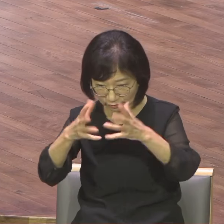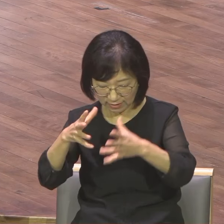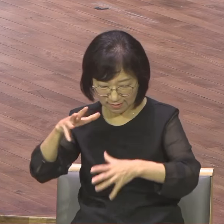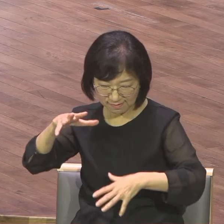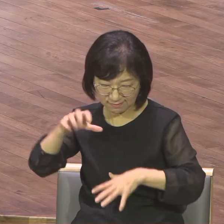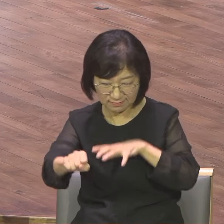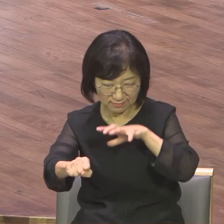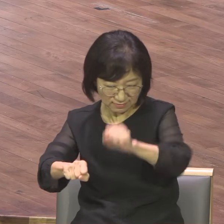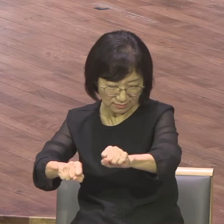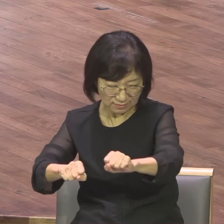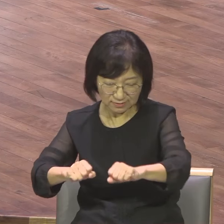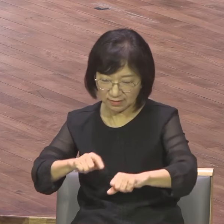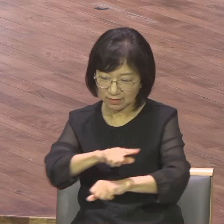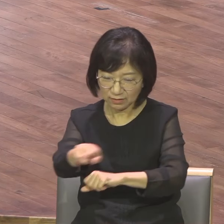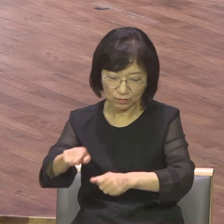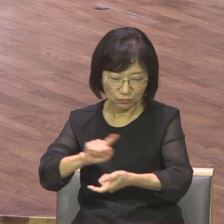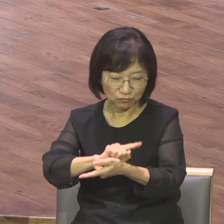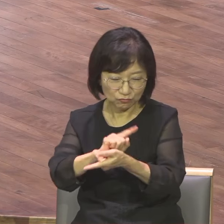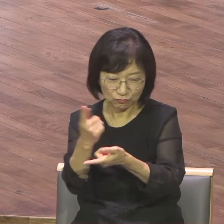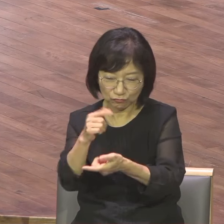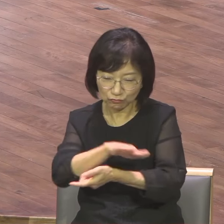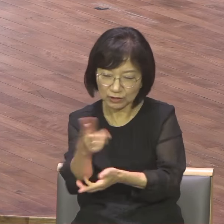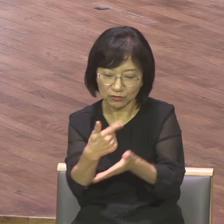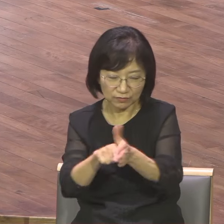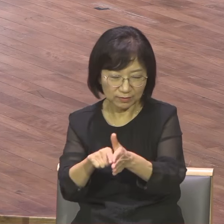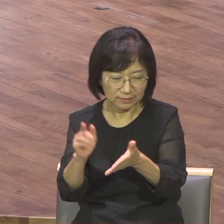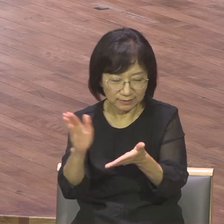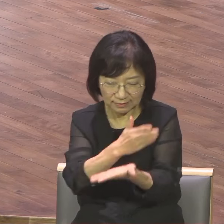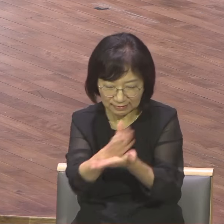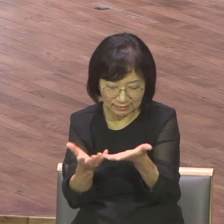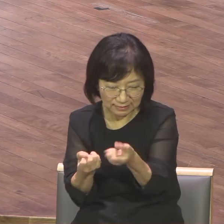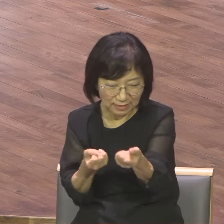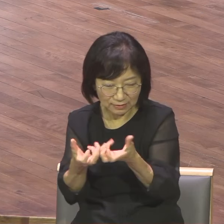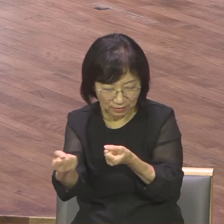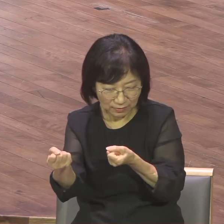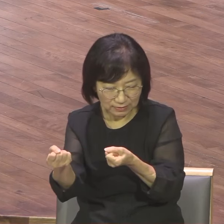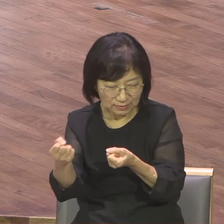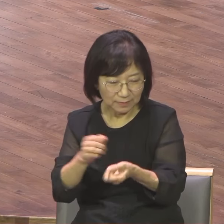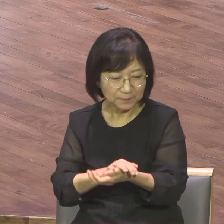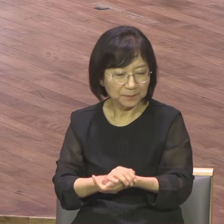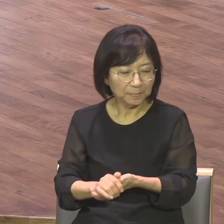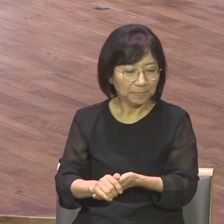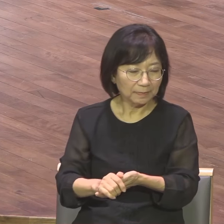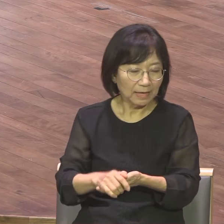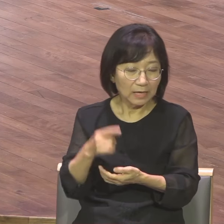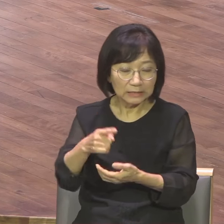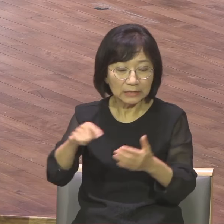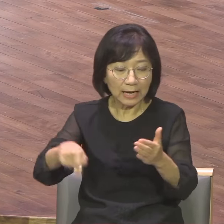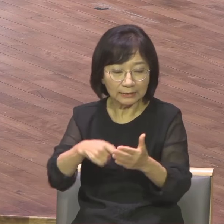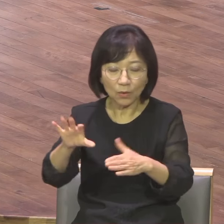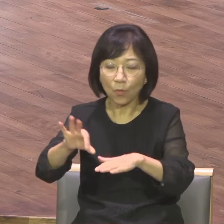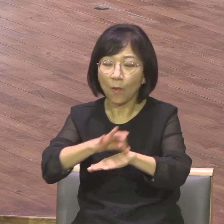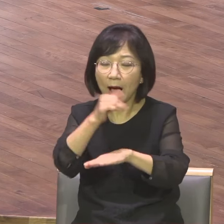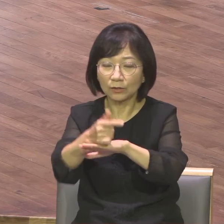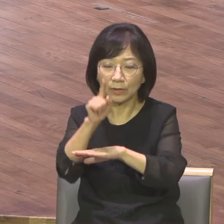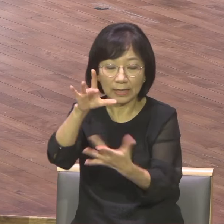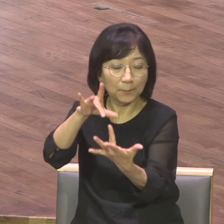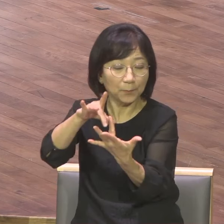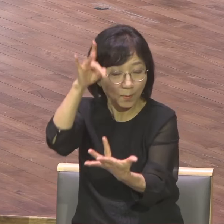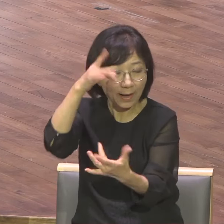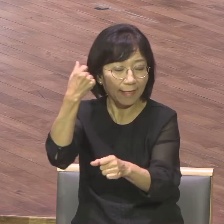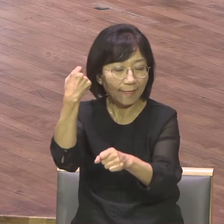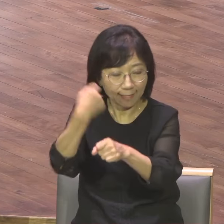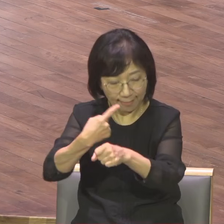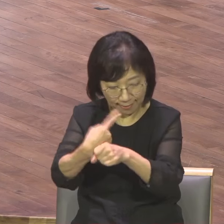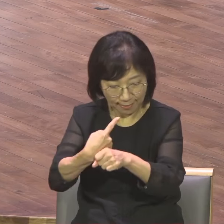유다를 쳐서 그것을 쓰러뜨리고 우리를 위하여 그것을 무너뜨리고 다브엘의 아들을 그 중에 세워 왕으로